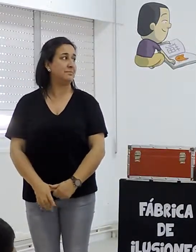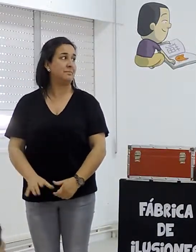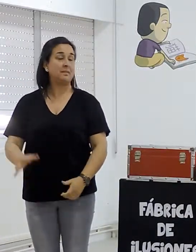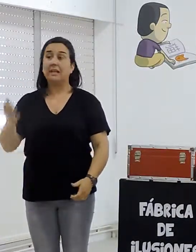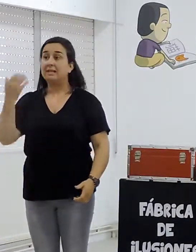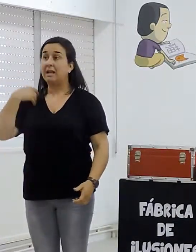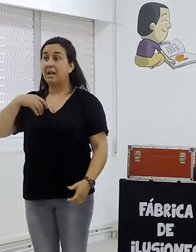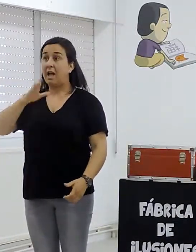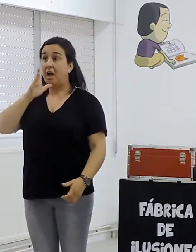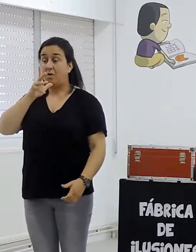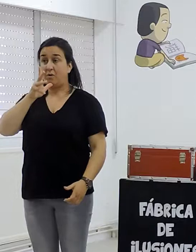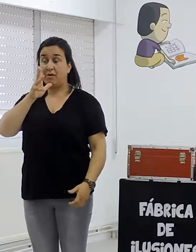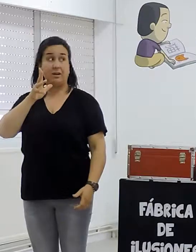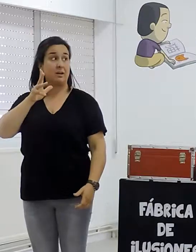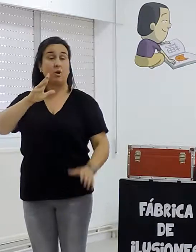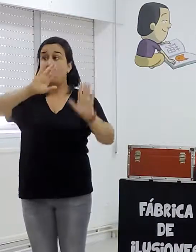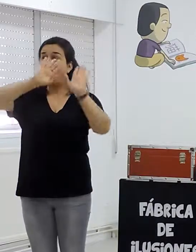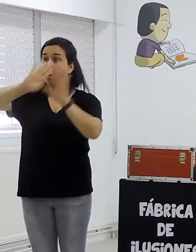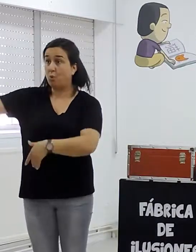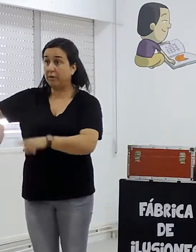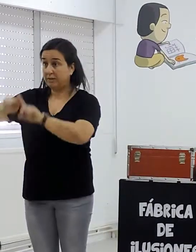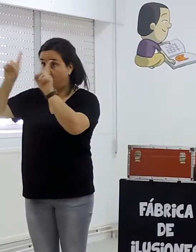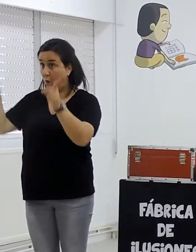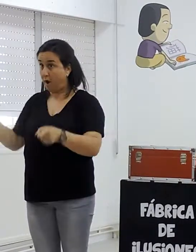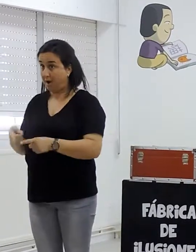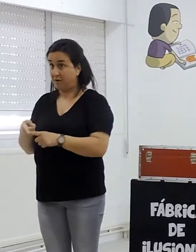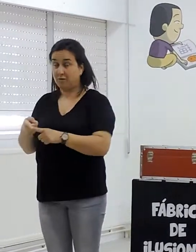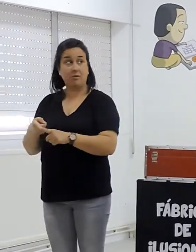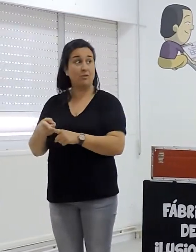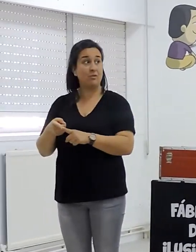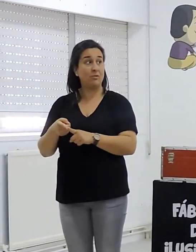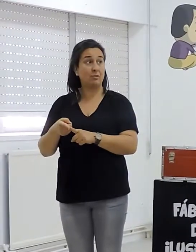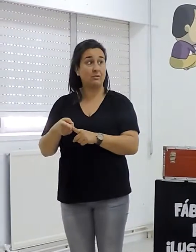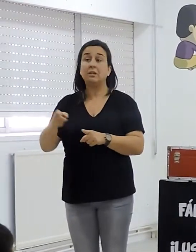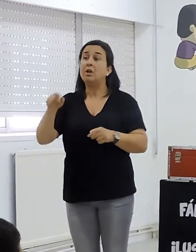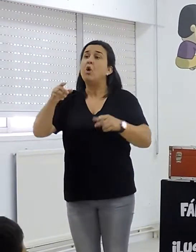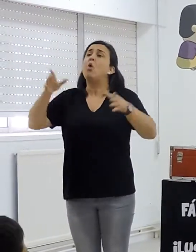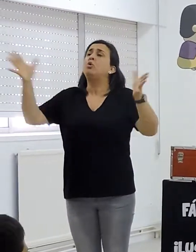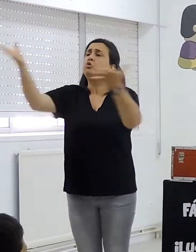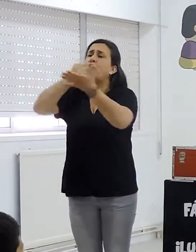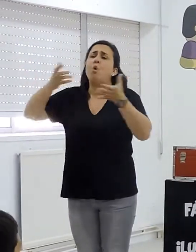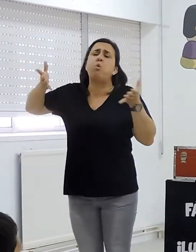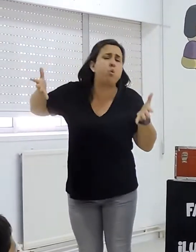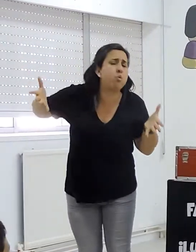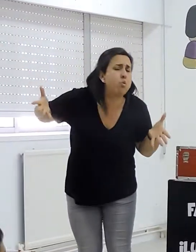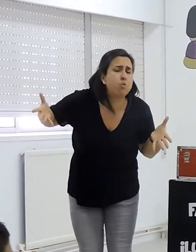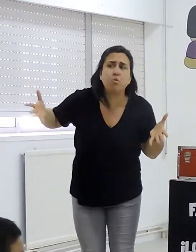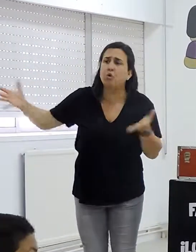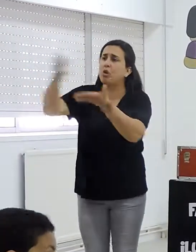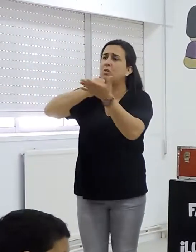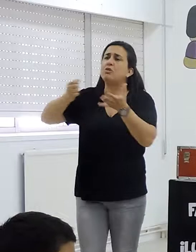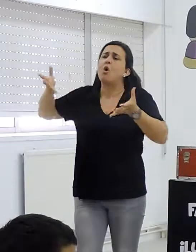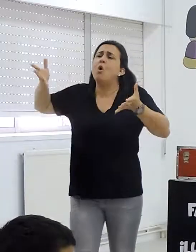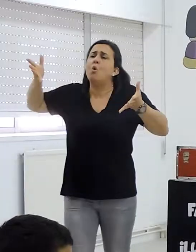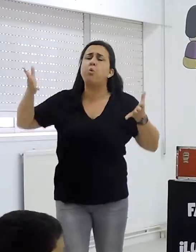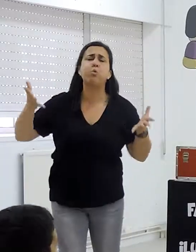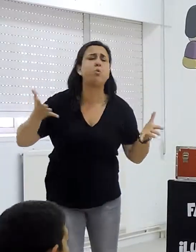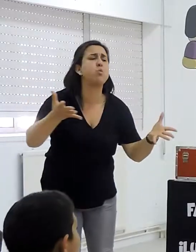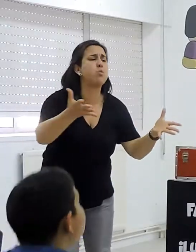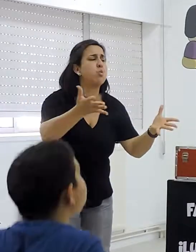Para enlazar el último aro, tenéis que soplar. A ver,